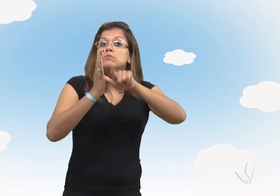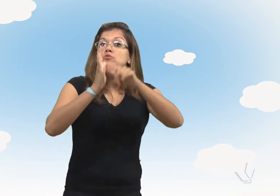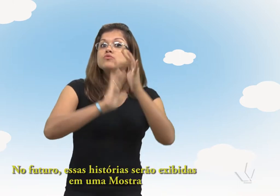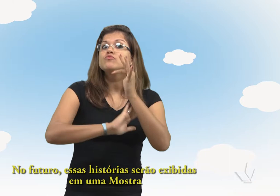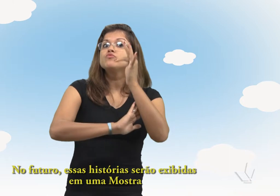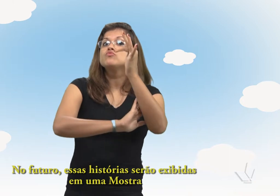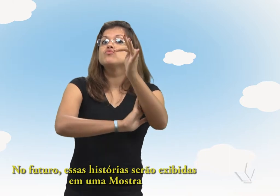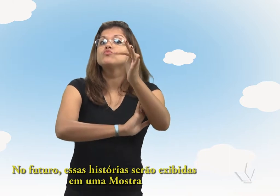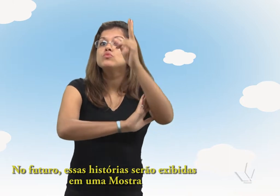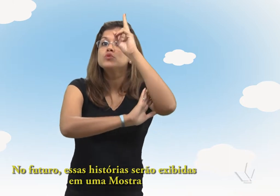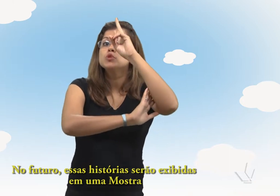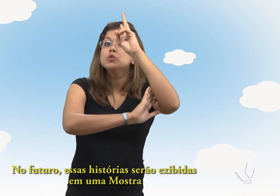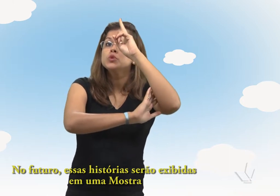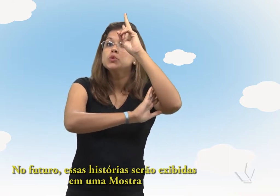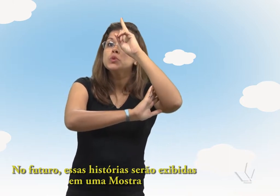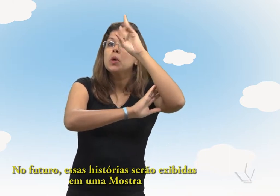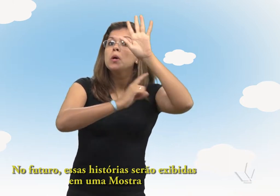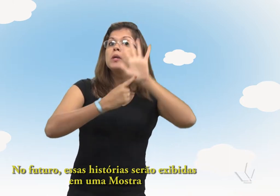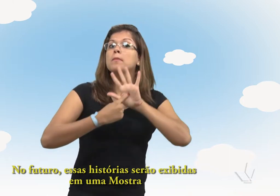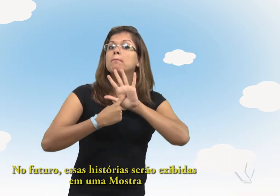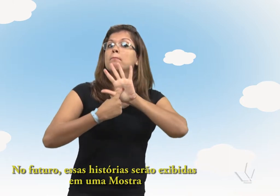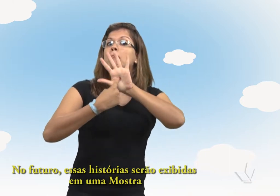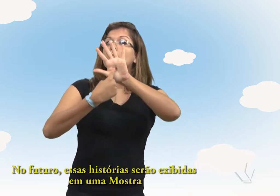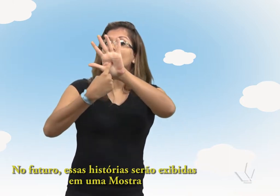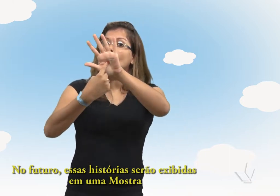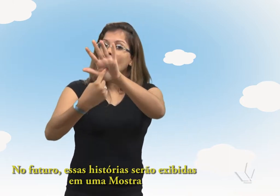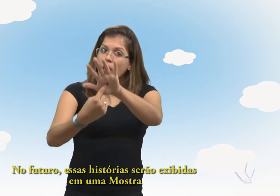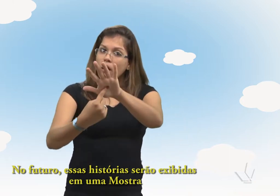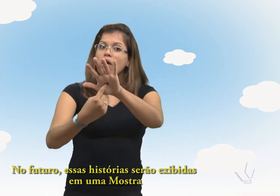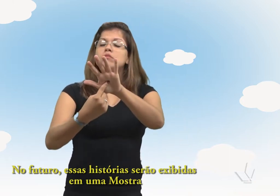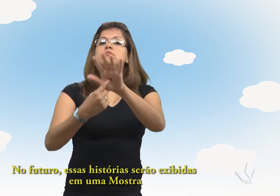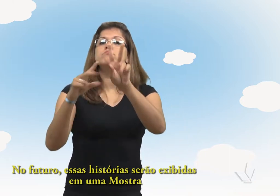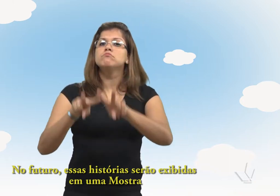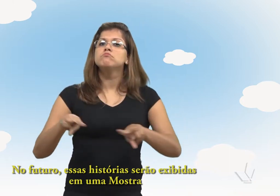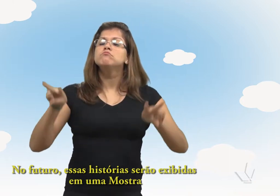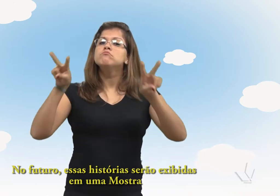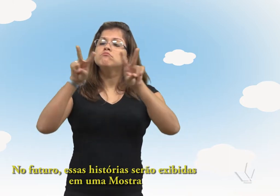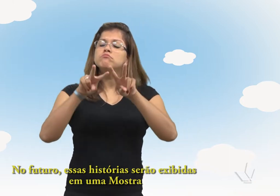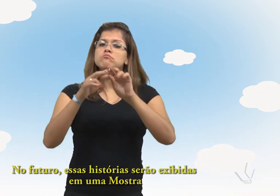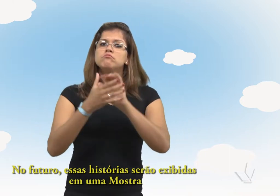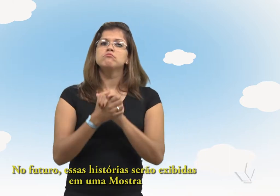No futuro, essas histórias serão exibidas em uma mostra.